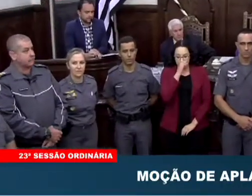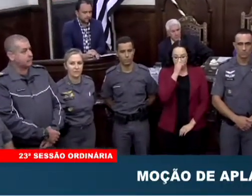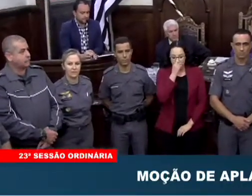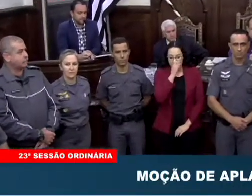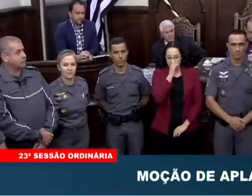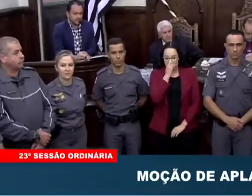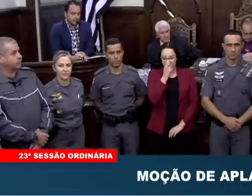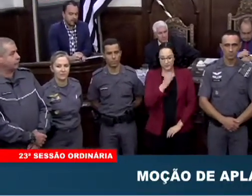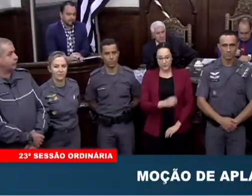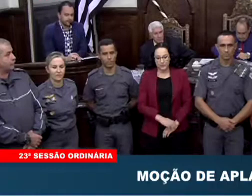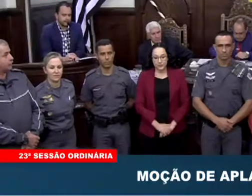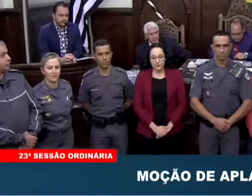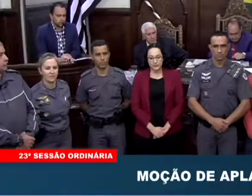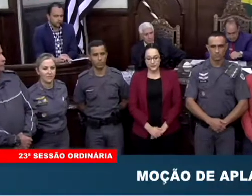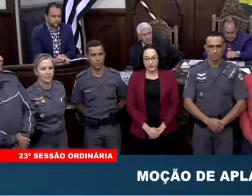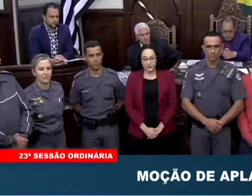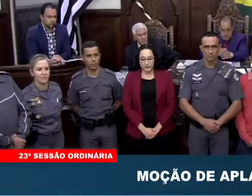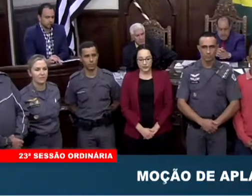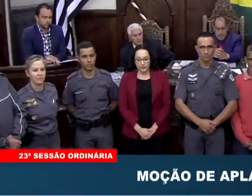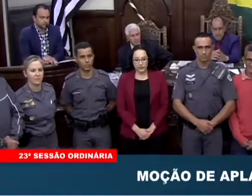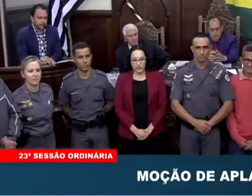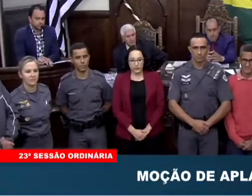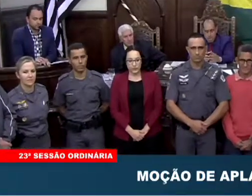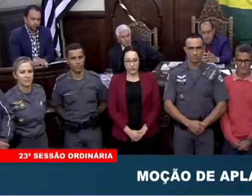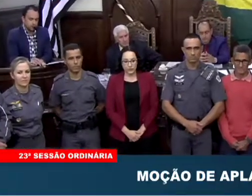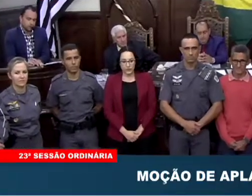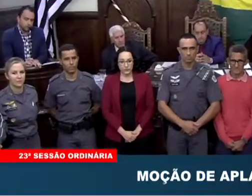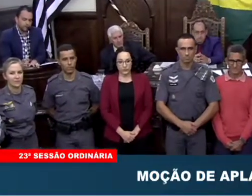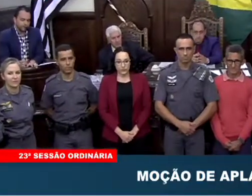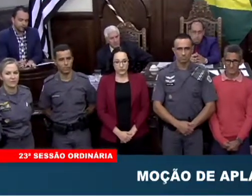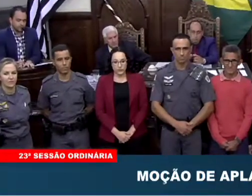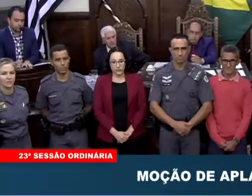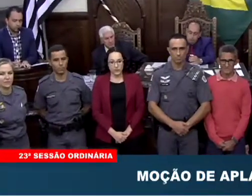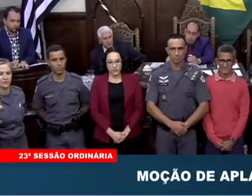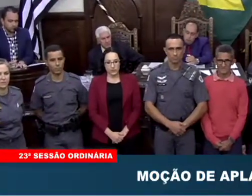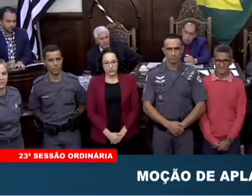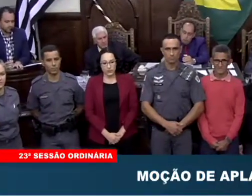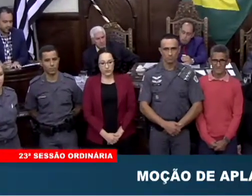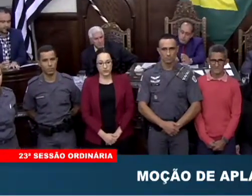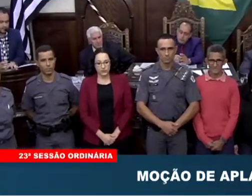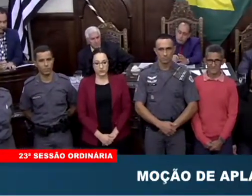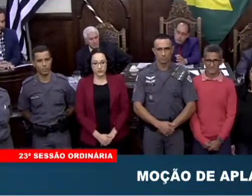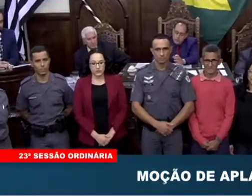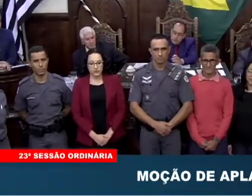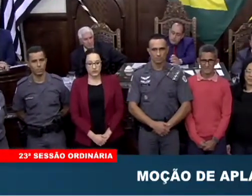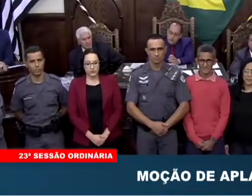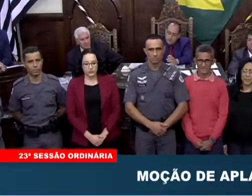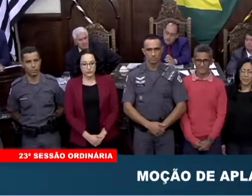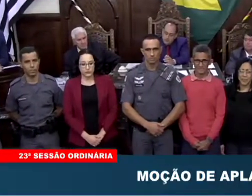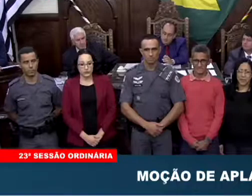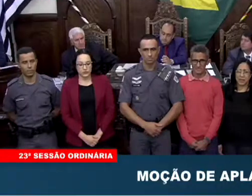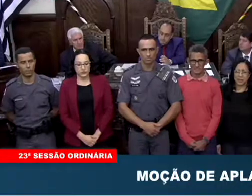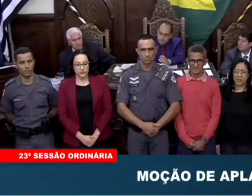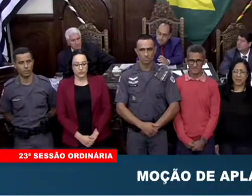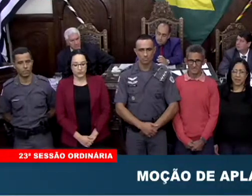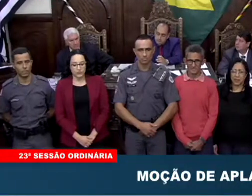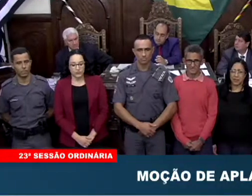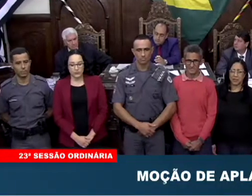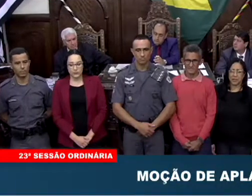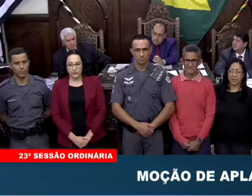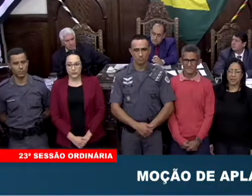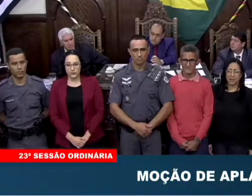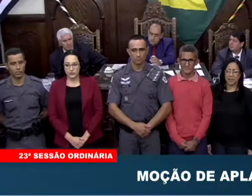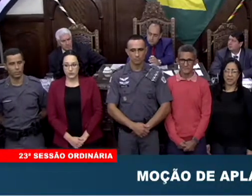precisando atravessar a Avenida Nossa Senhora de Fátima, uma avenida muito movimentada, desceu da viatura